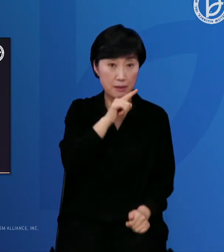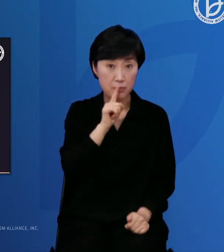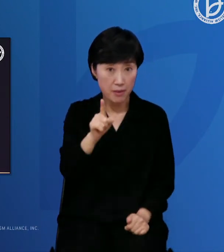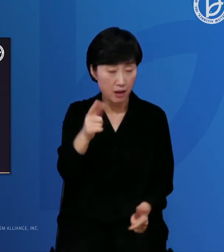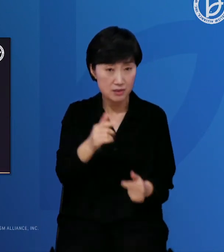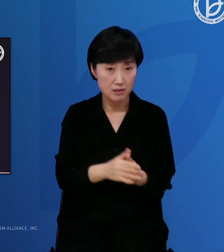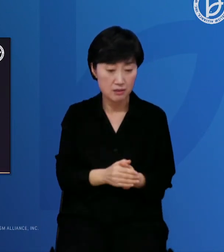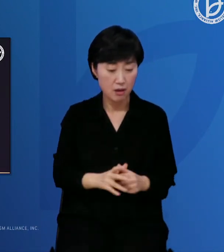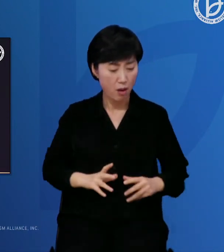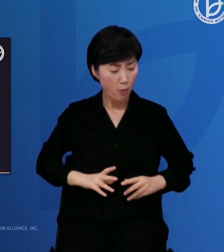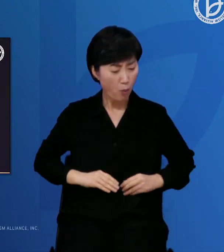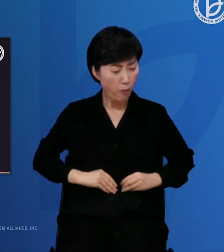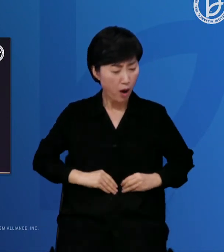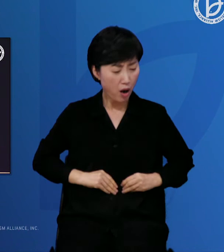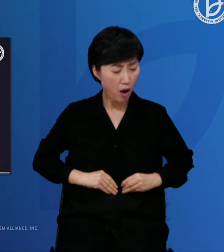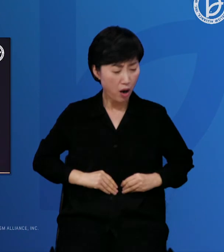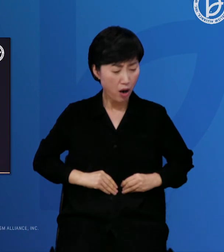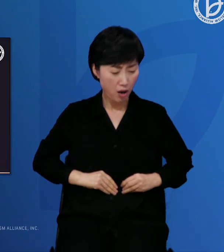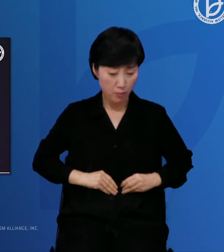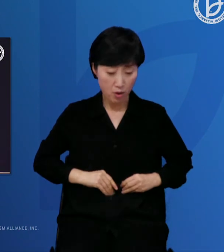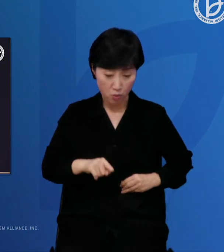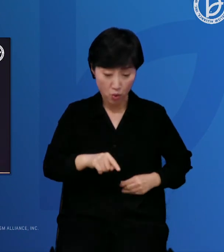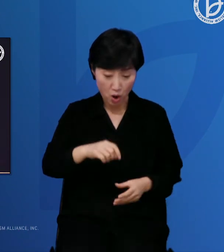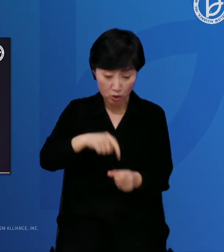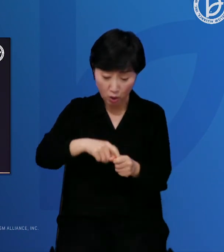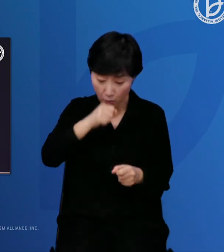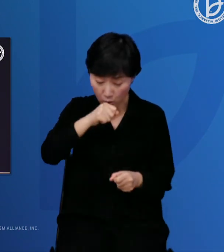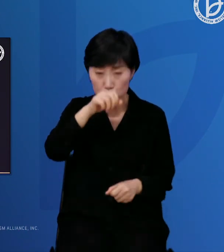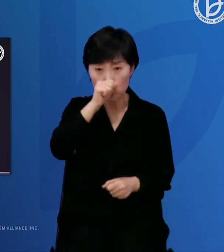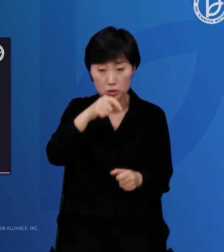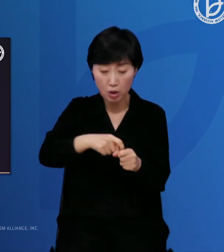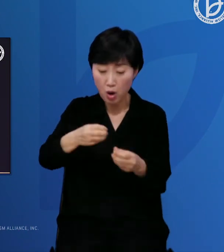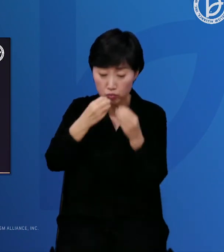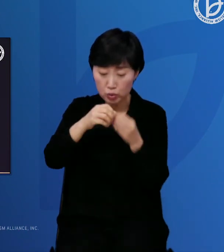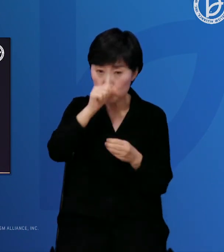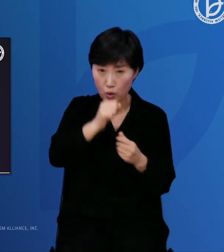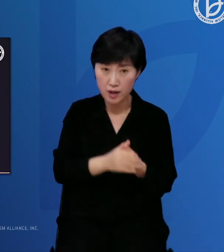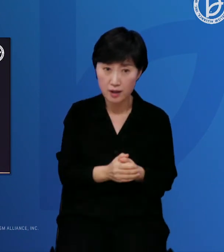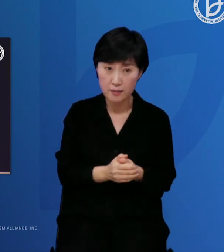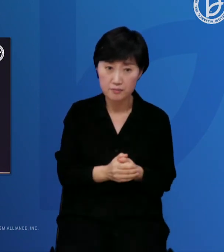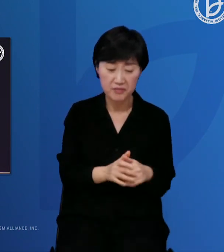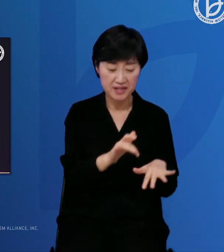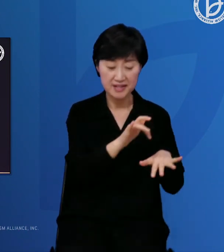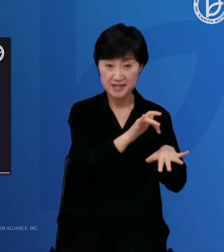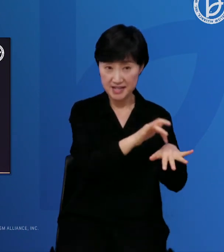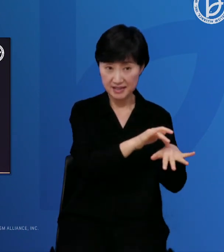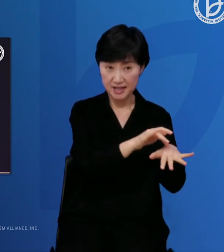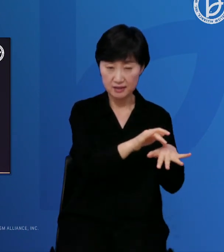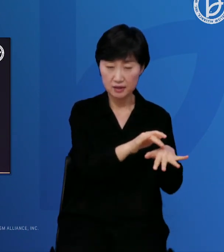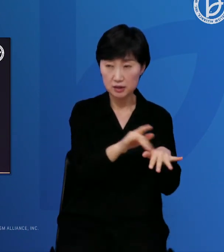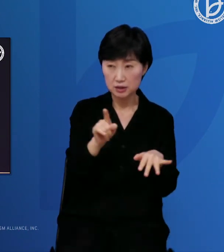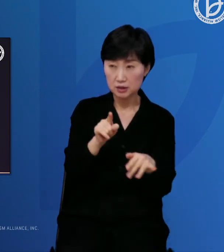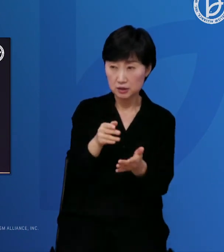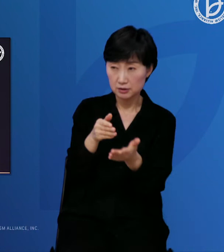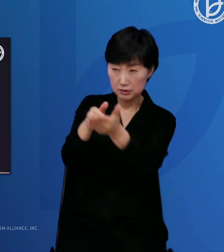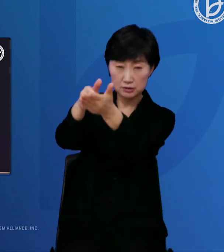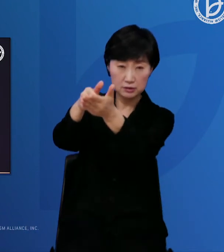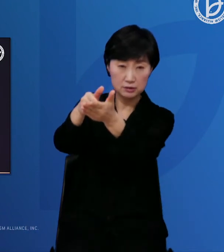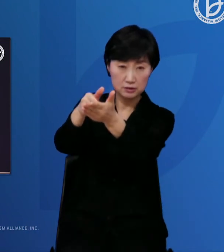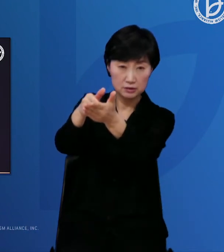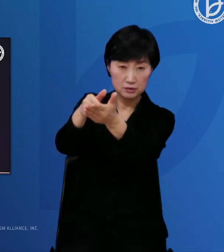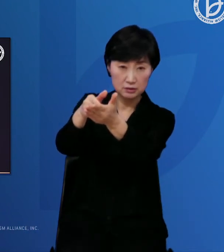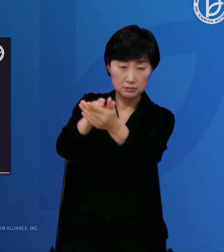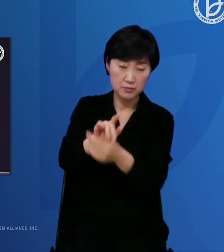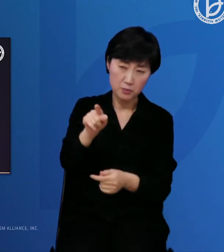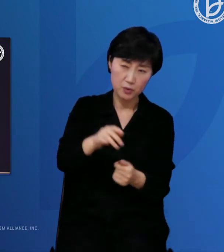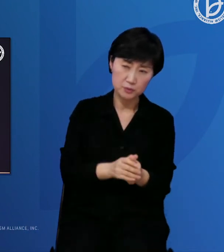배고픈데. It's not bad words to say because Jesus was famished. 사단이 할 거는 이거밖에 없습니다. That's the only thing Satan can resort to.